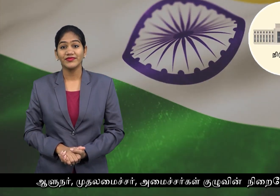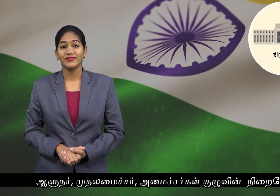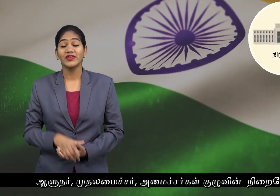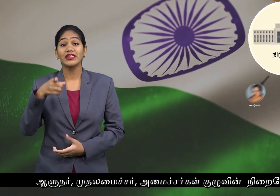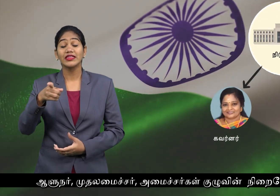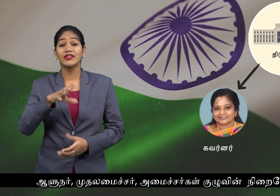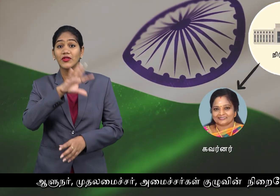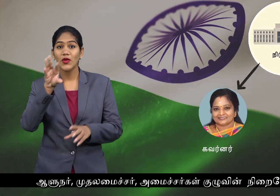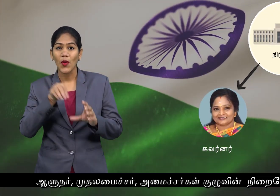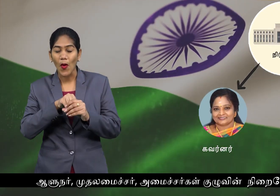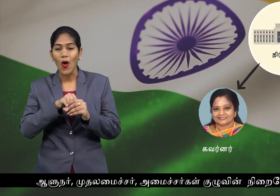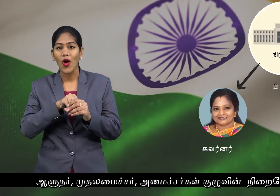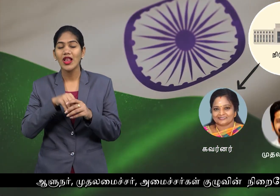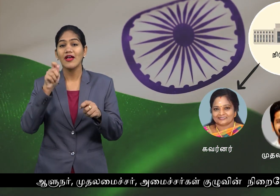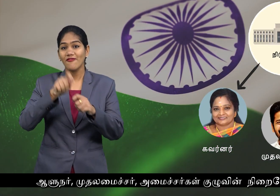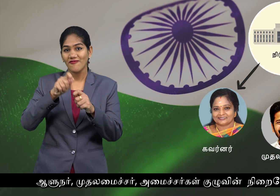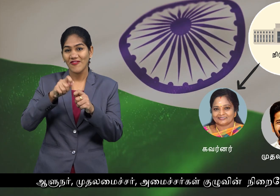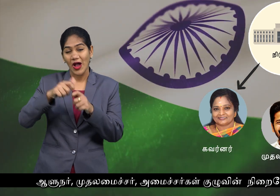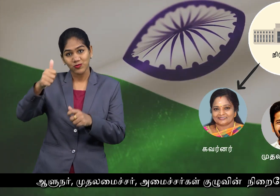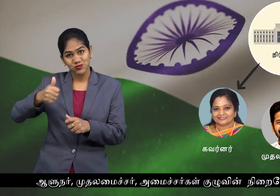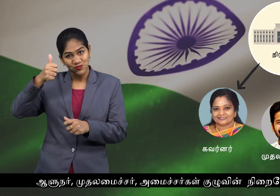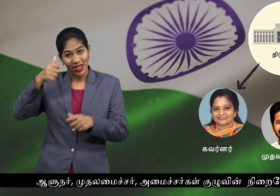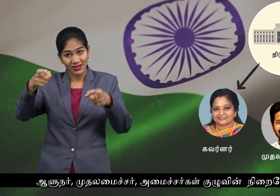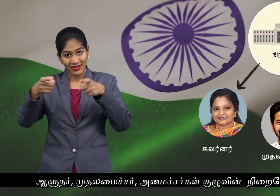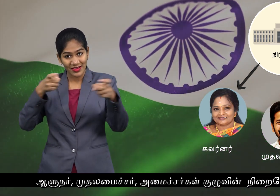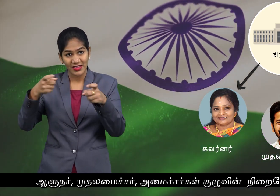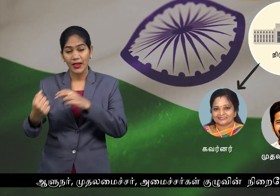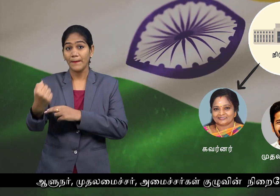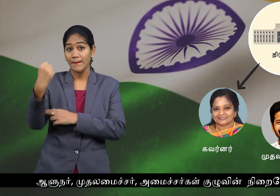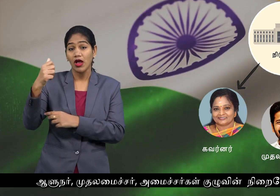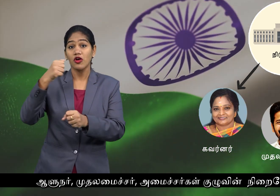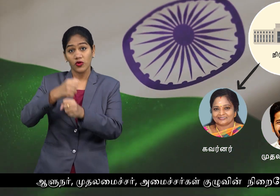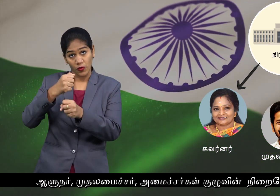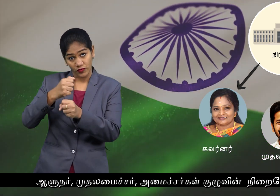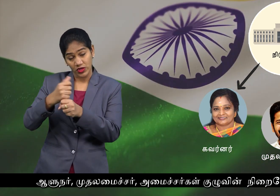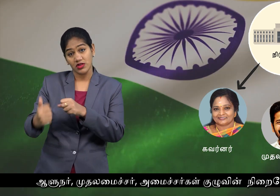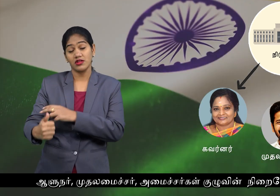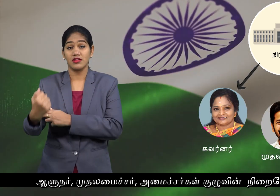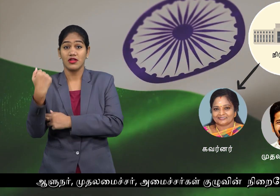ஆளுநர், முதலமைச்சர், அமைச்சர்கள் குழுவின் நிறைவேற்று அதிகாரங்கள்.